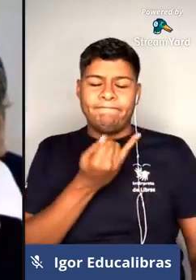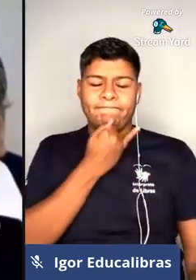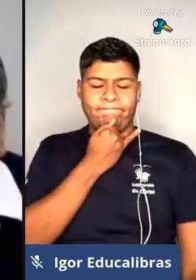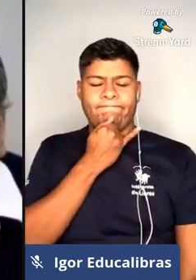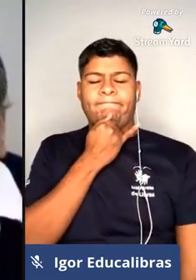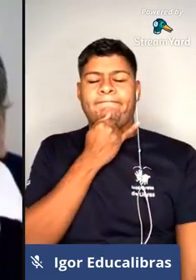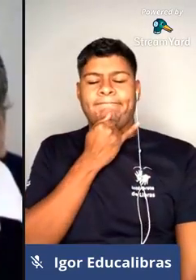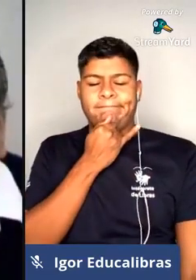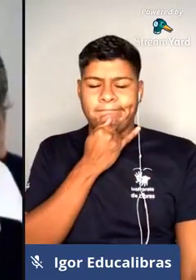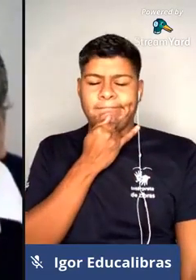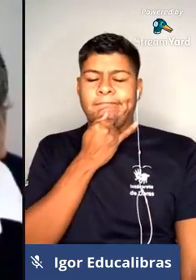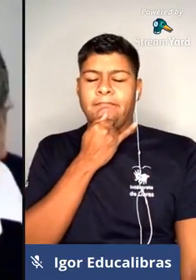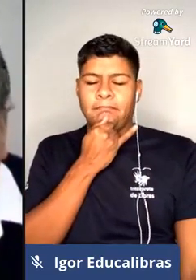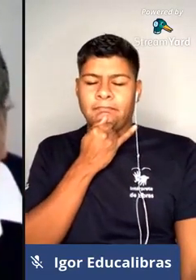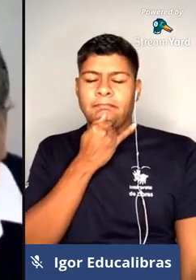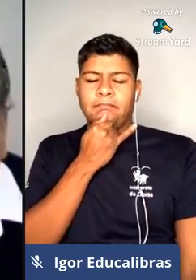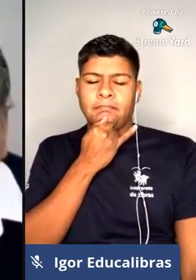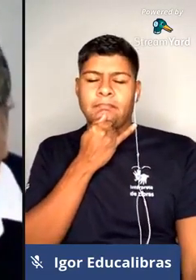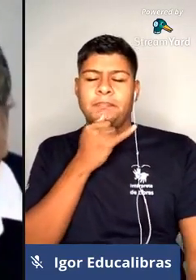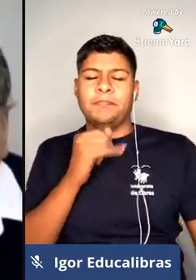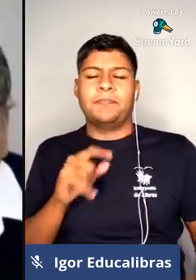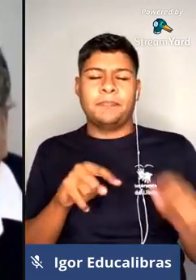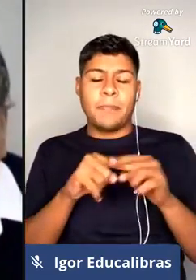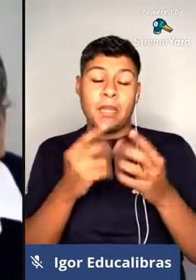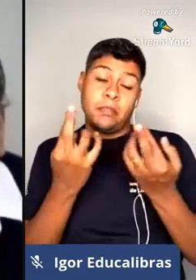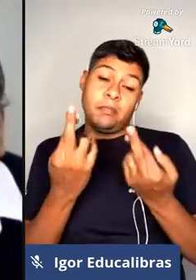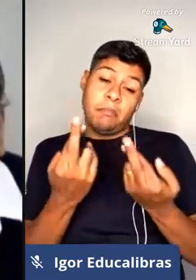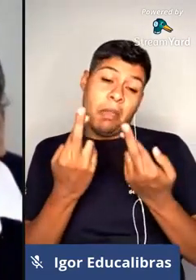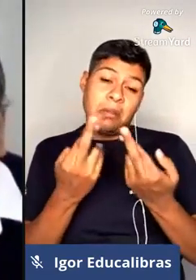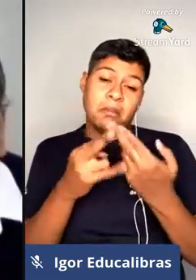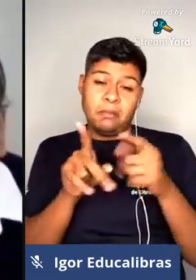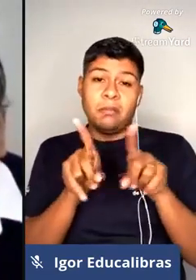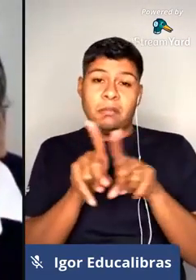né? Mas me enche de esperança também.